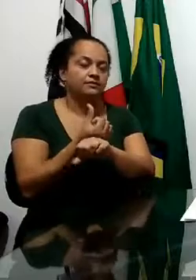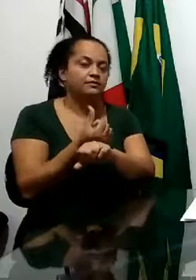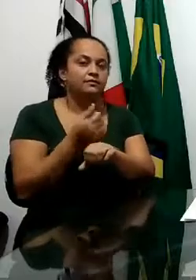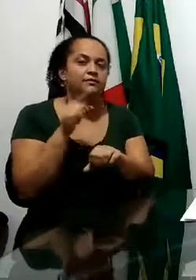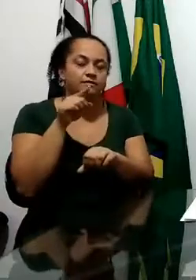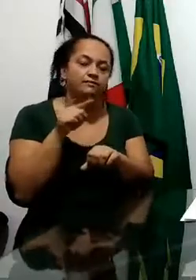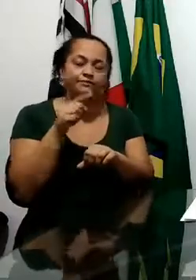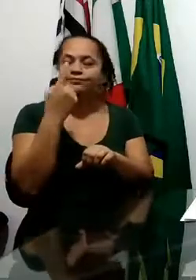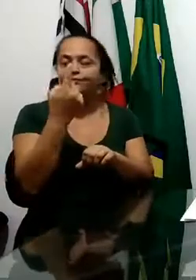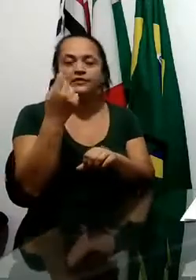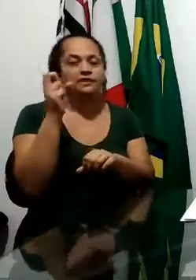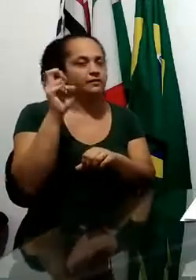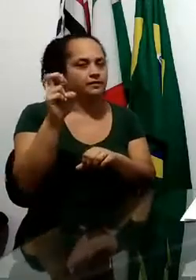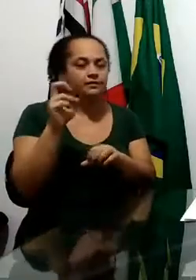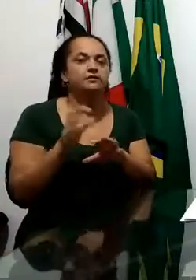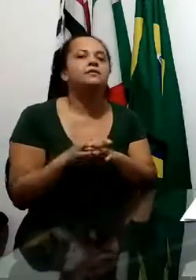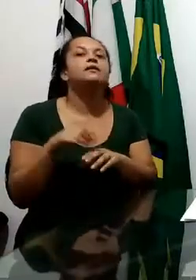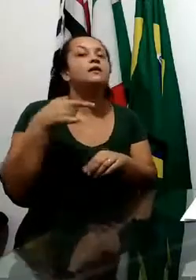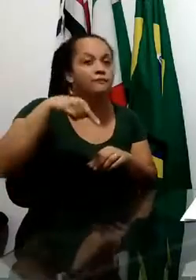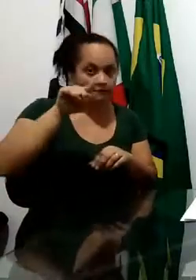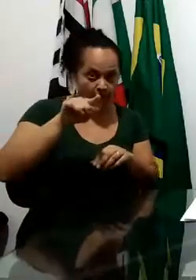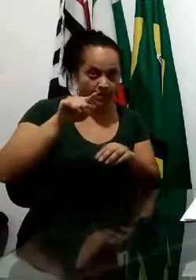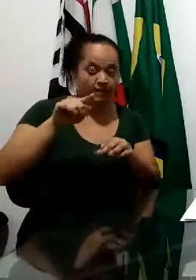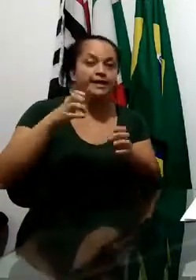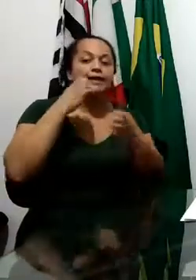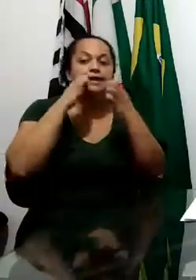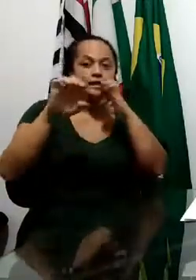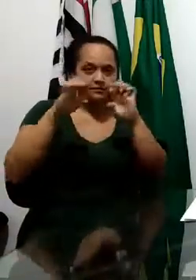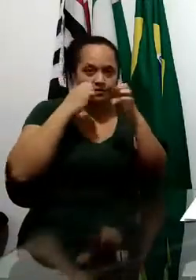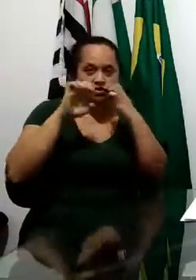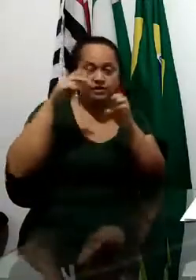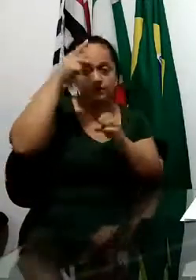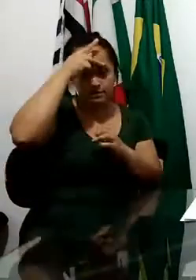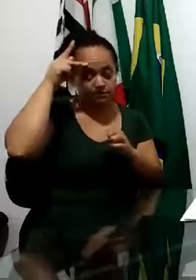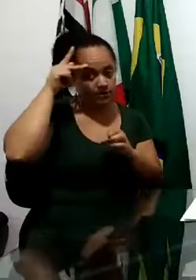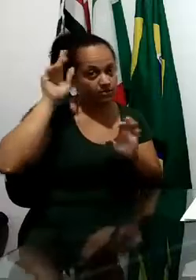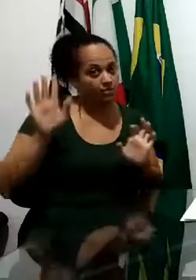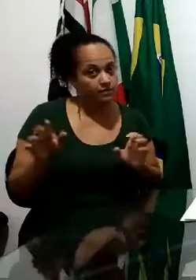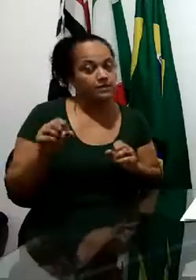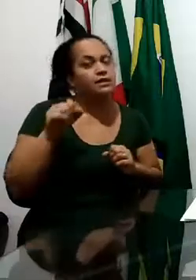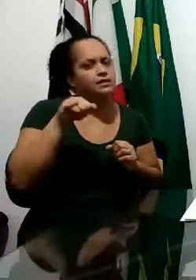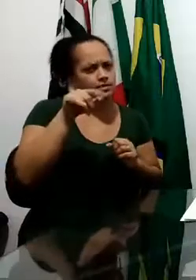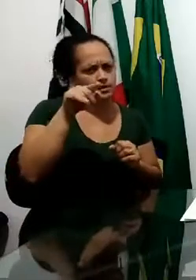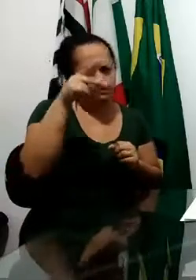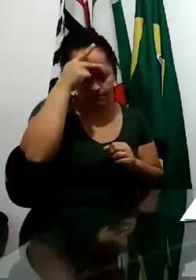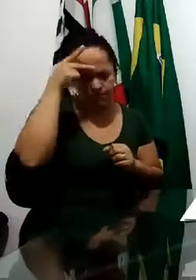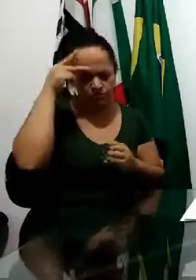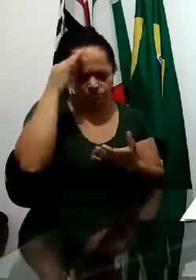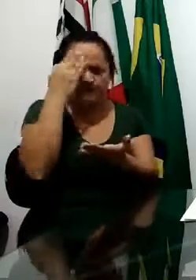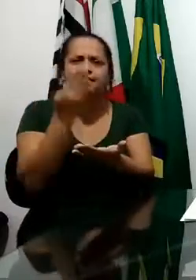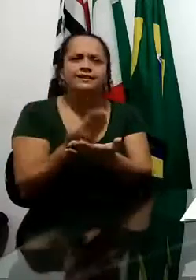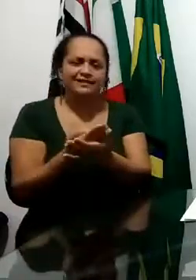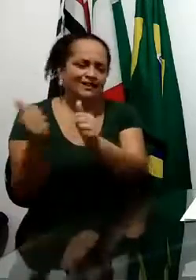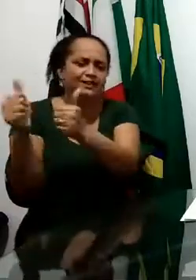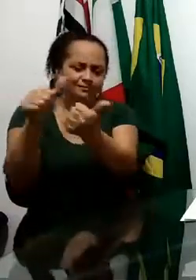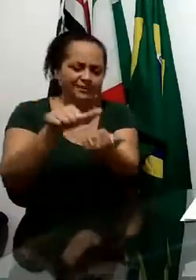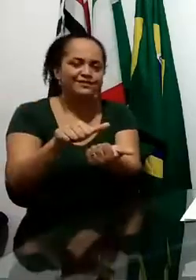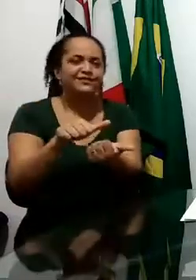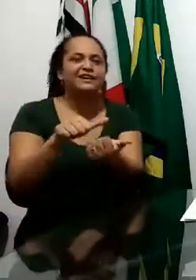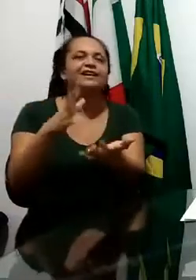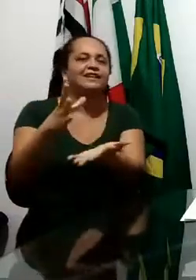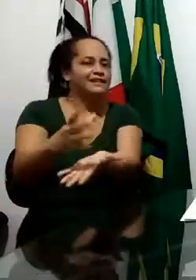pregai o evangelho a toda a criatura. Quem crer e for batizado será salvo. Quem não